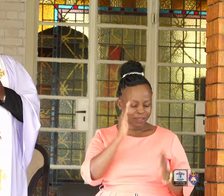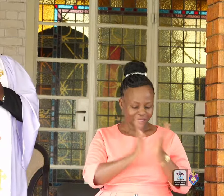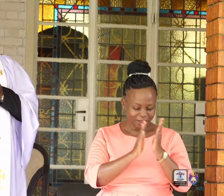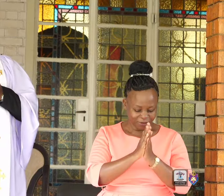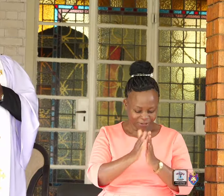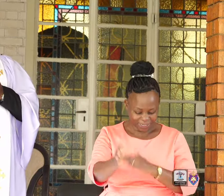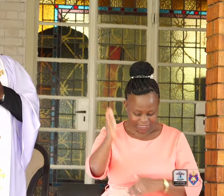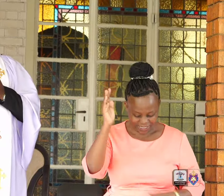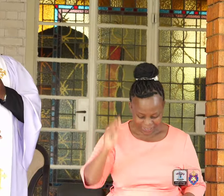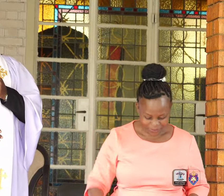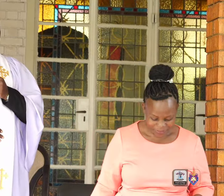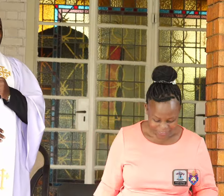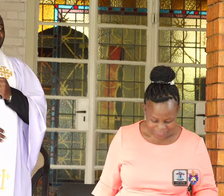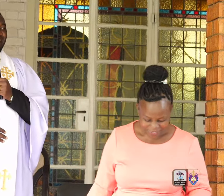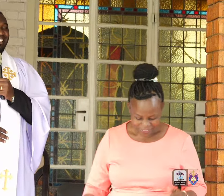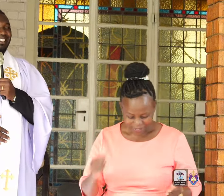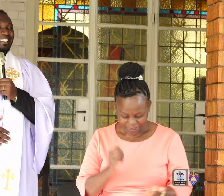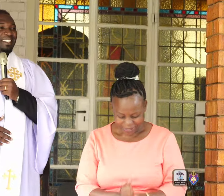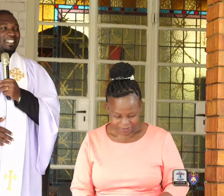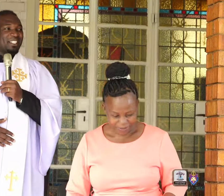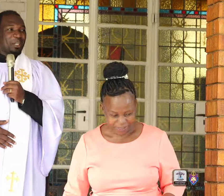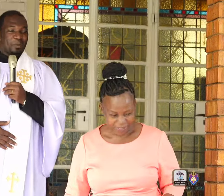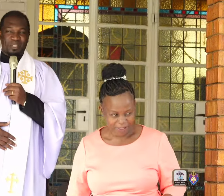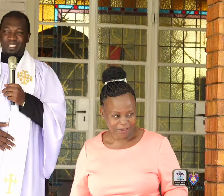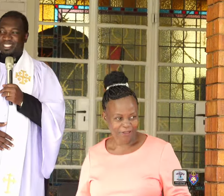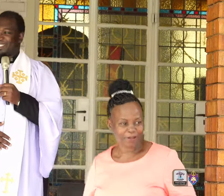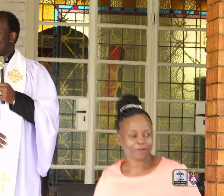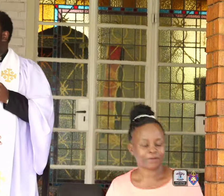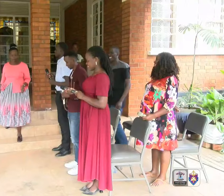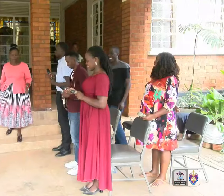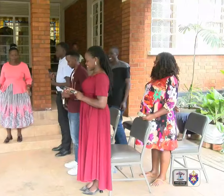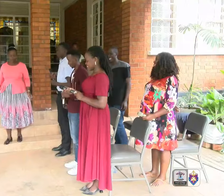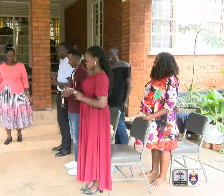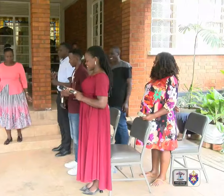Katonda. Amen. Amen. Amen.